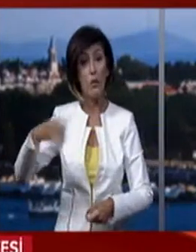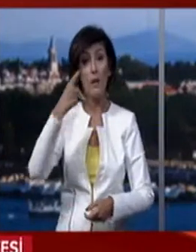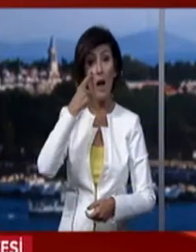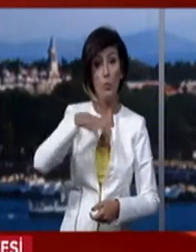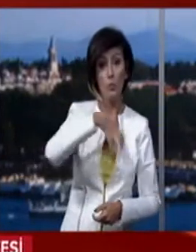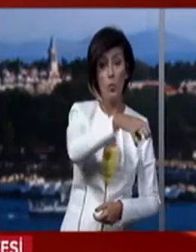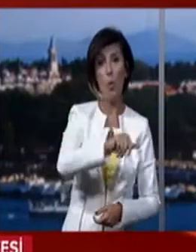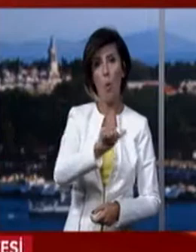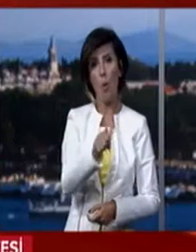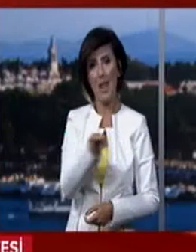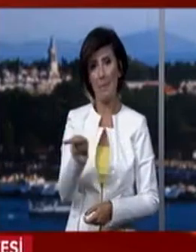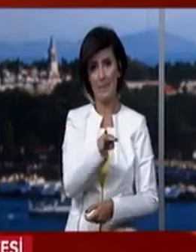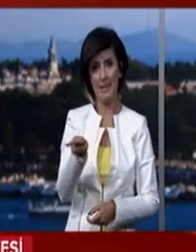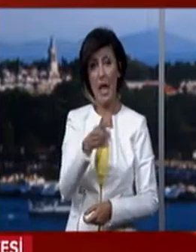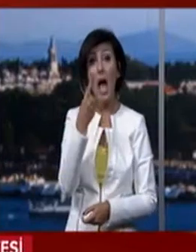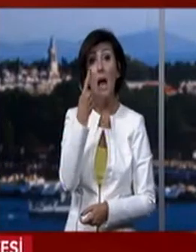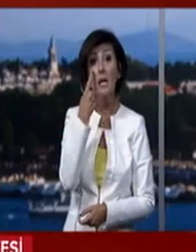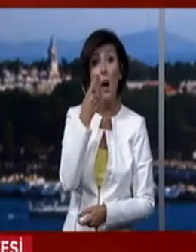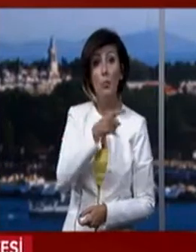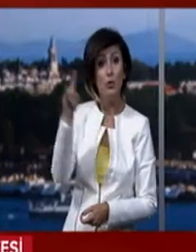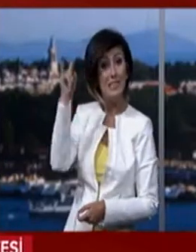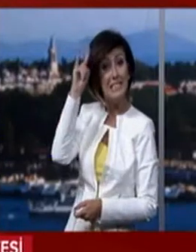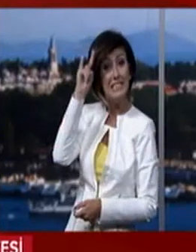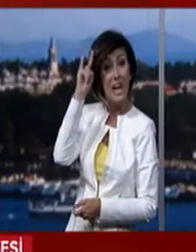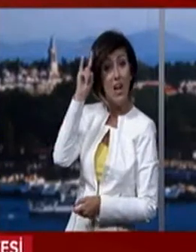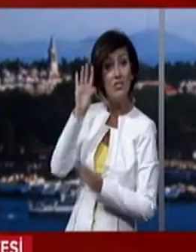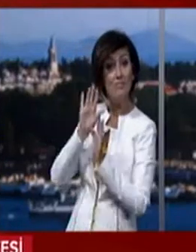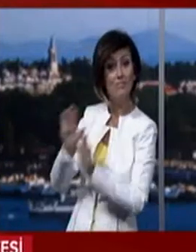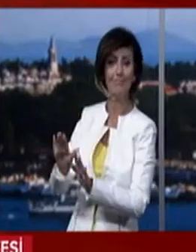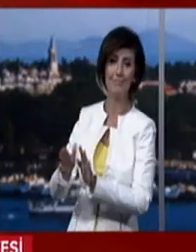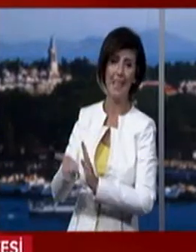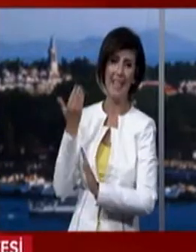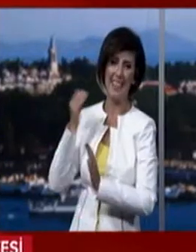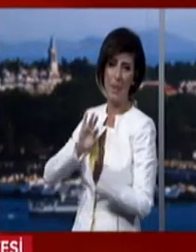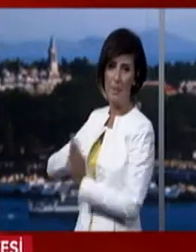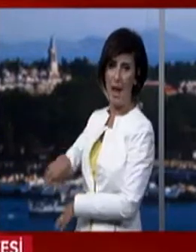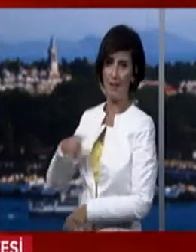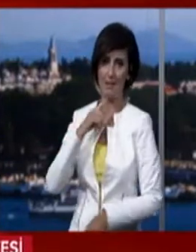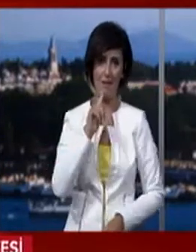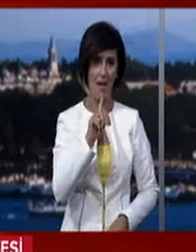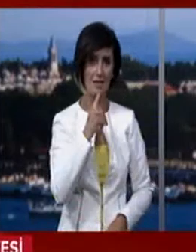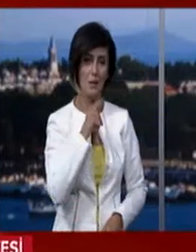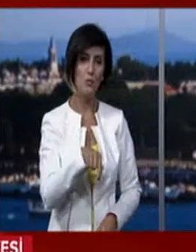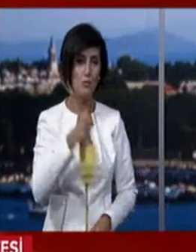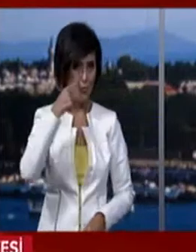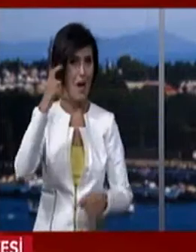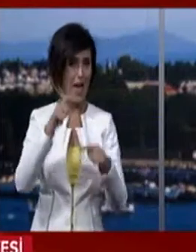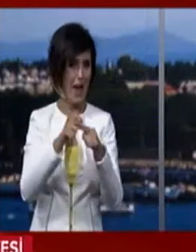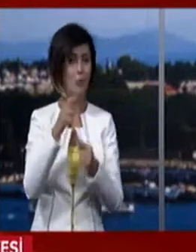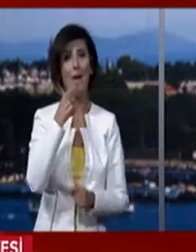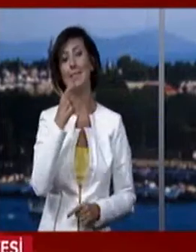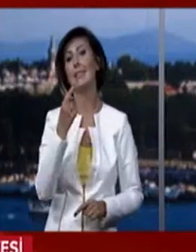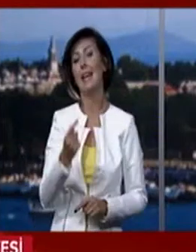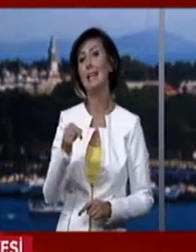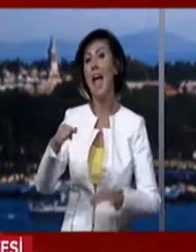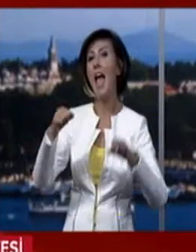işbirliğine vurgu yaptı. Artık kamunun kıskançlık dönemini geride bırakması gerekiyor diye konuştu burada Cumhurbaşkanı Recep Tayyip